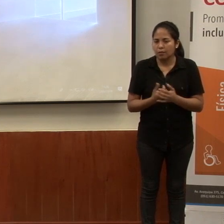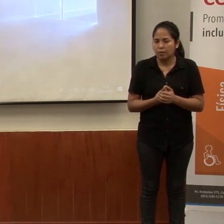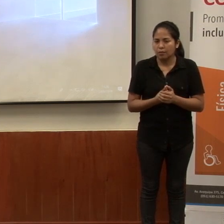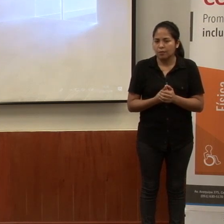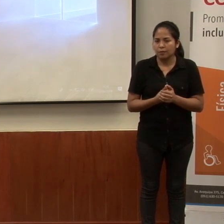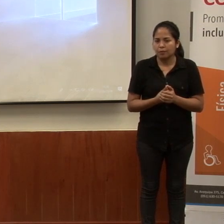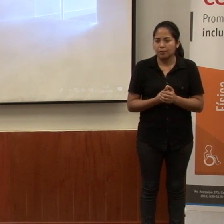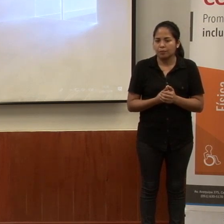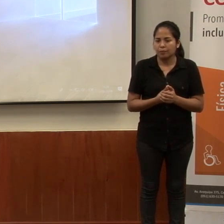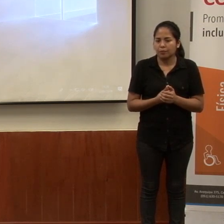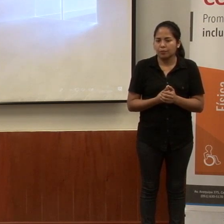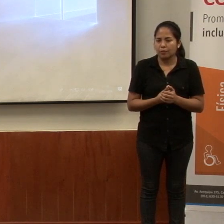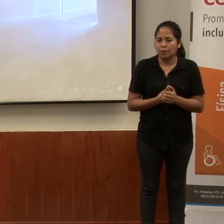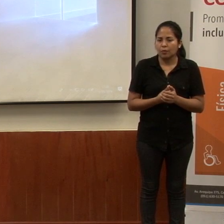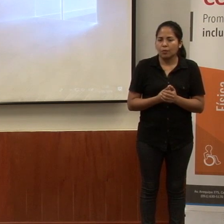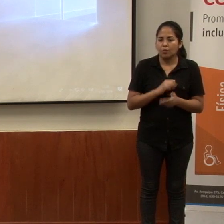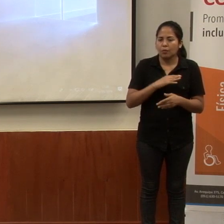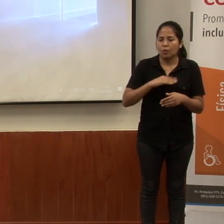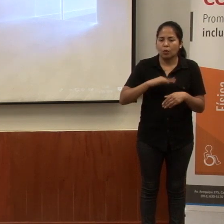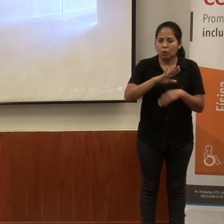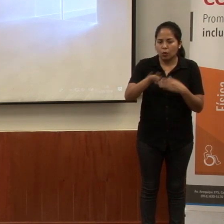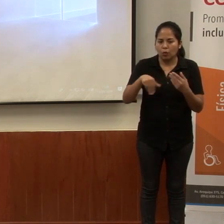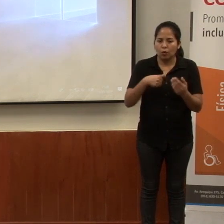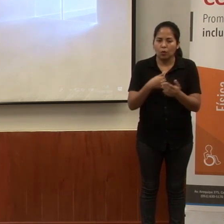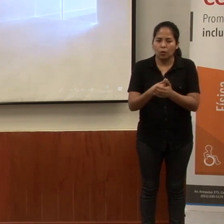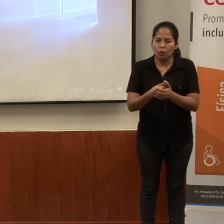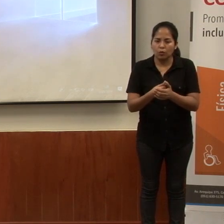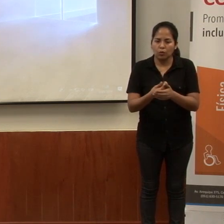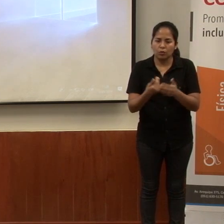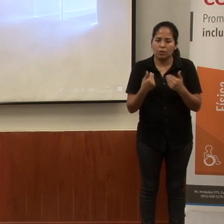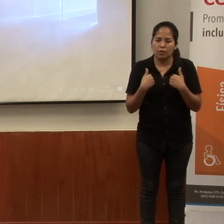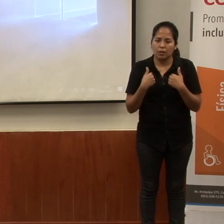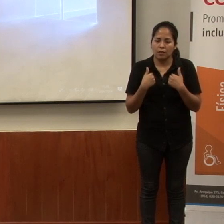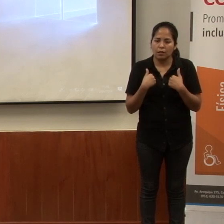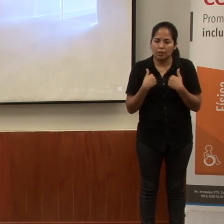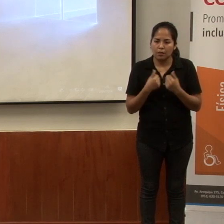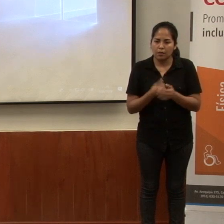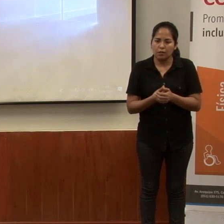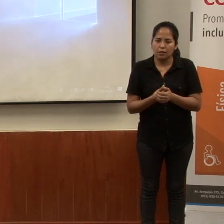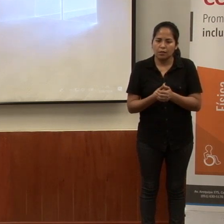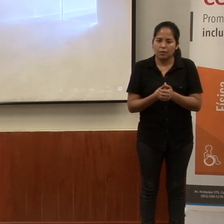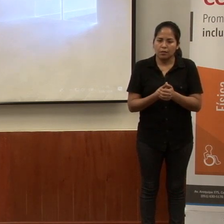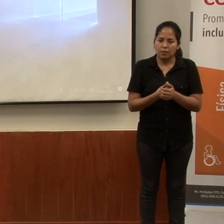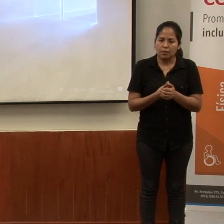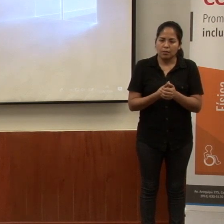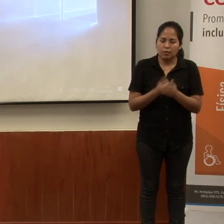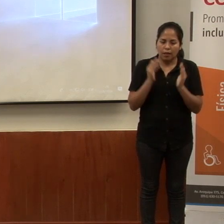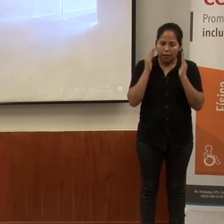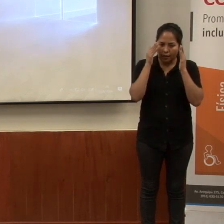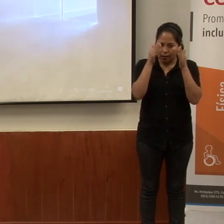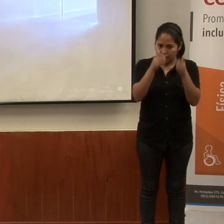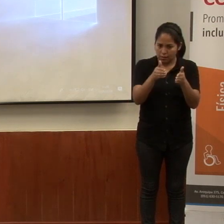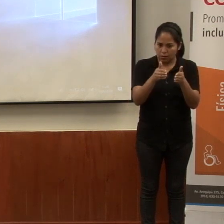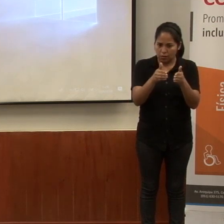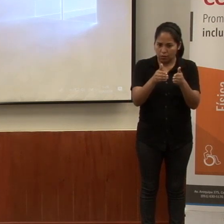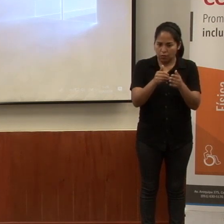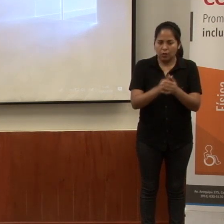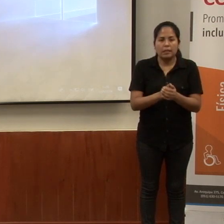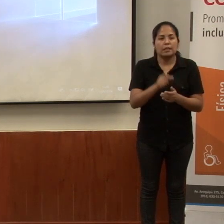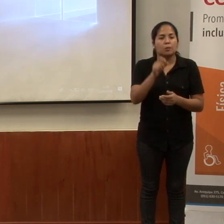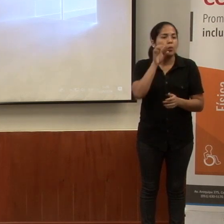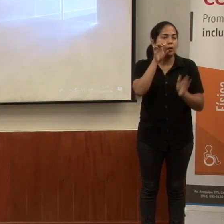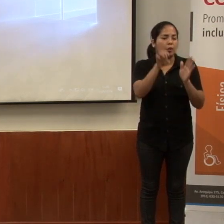todos tengan CRED completo oportuno para la edad. O sea, el recién nacido tiene que tener 4